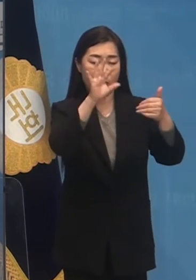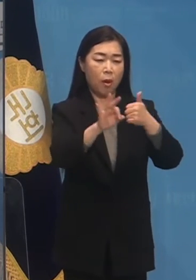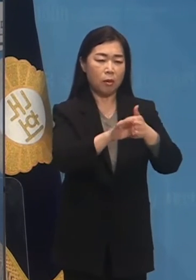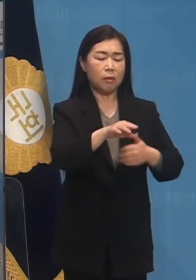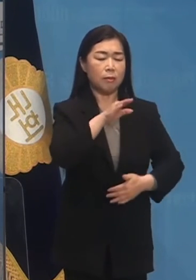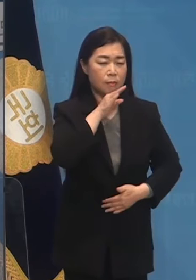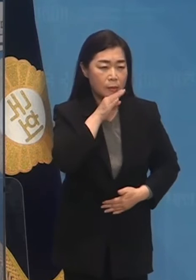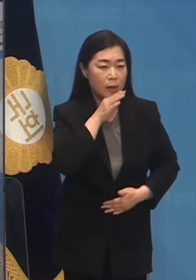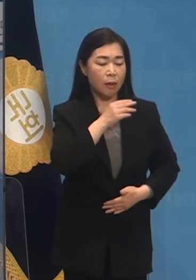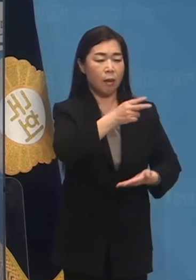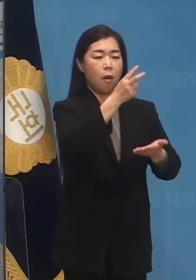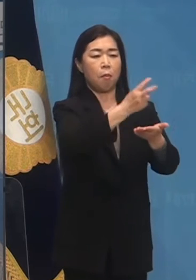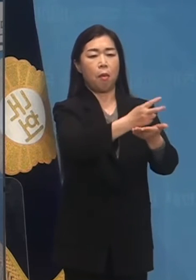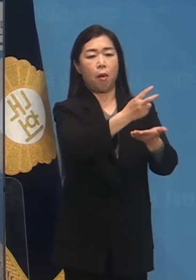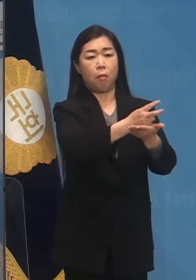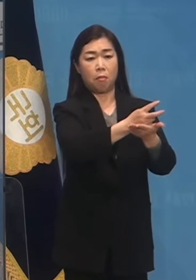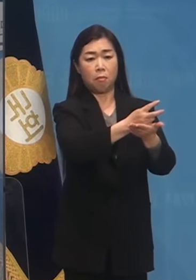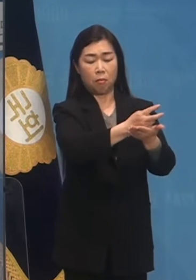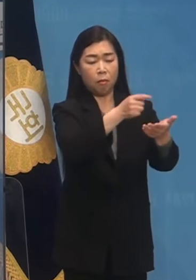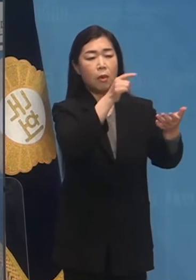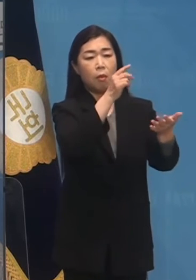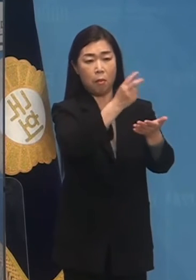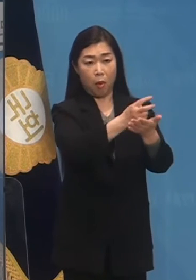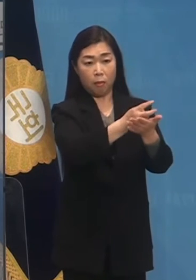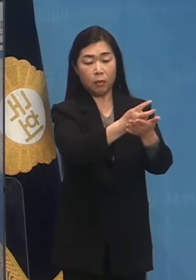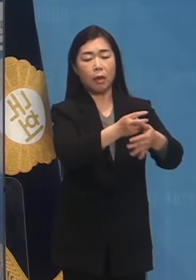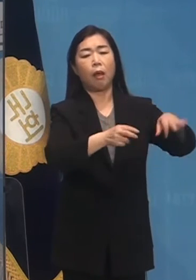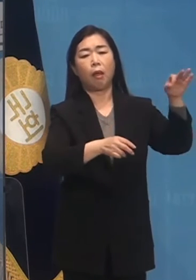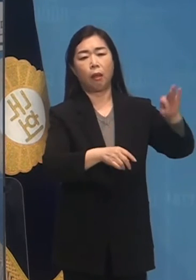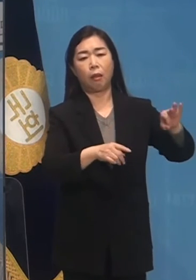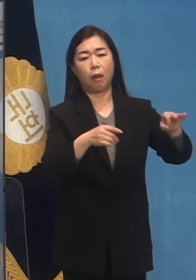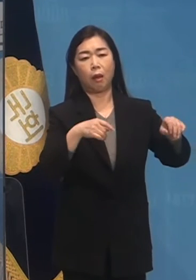사법농단으로 판명될 것입니다. 저는